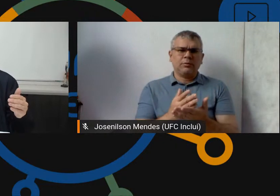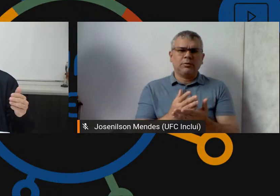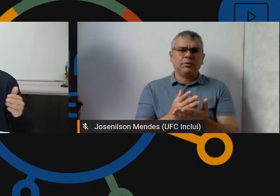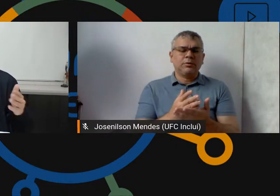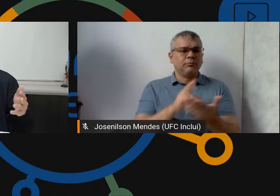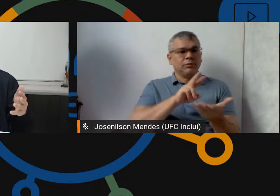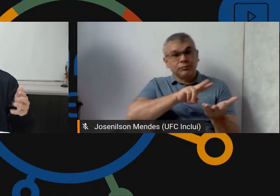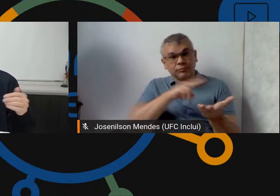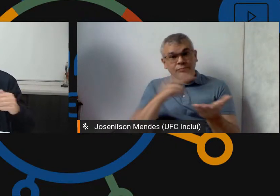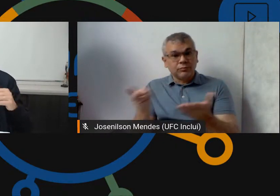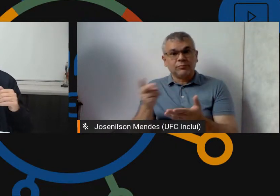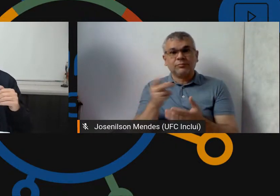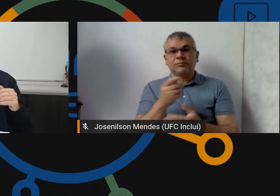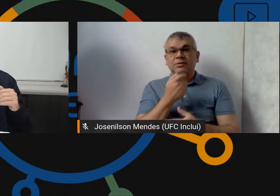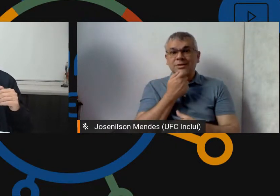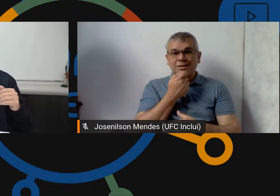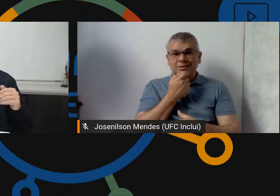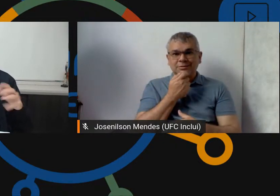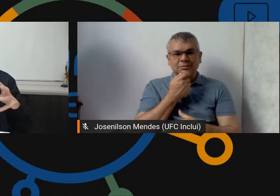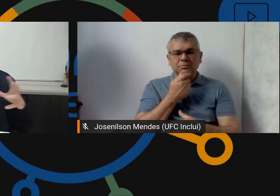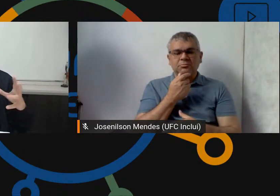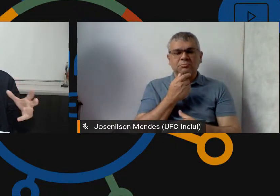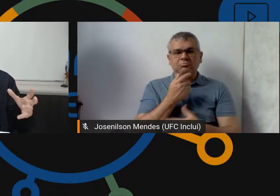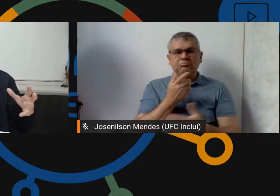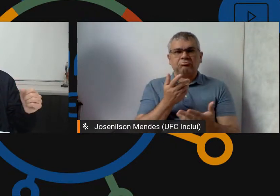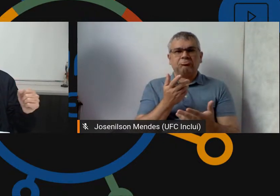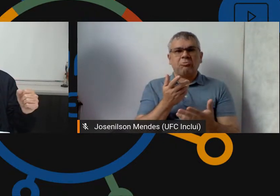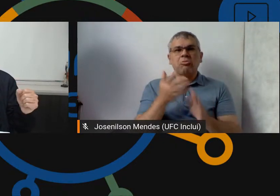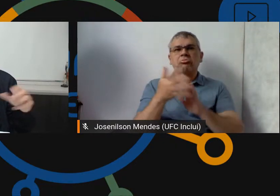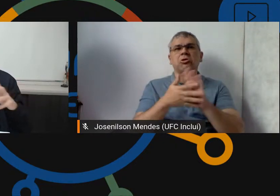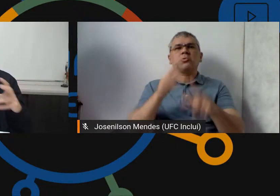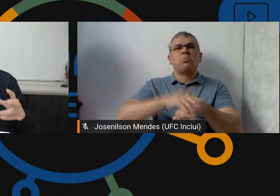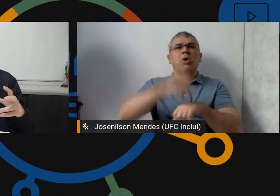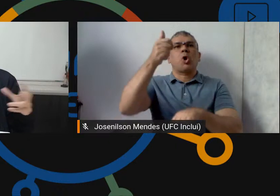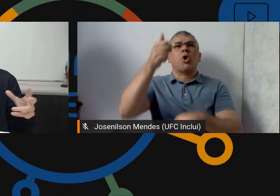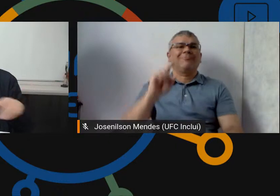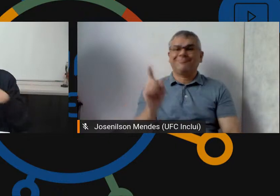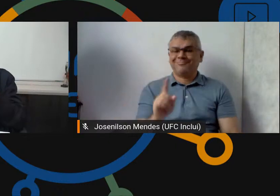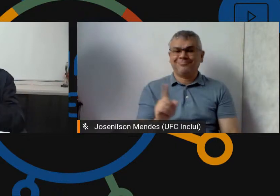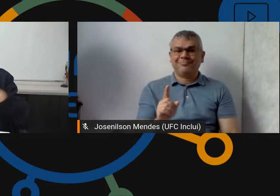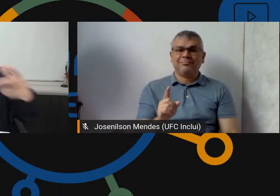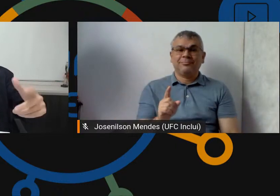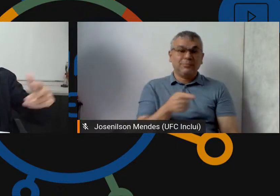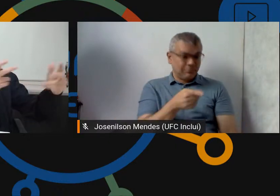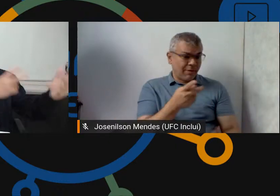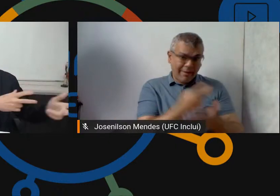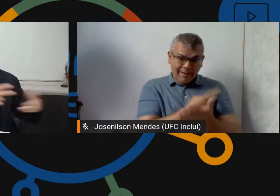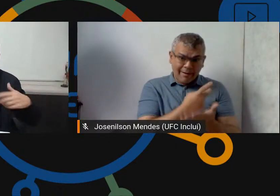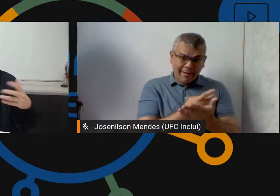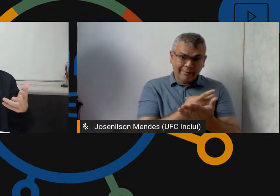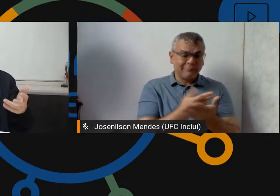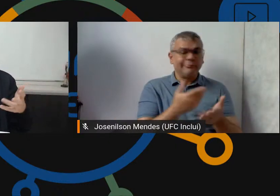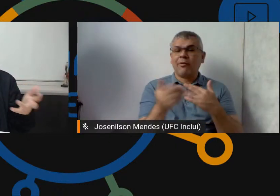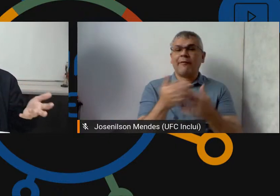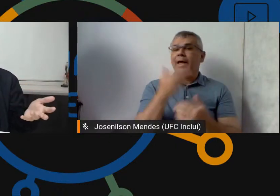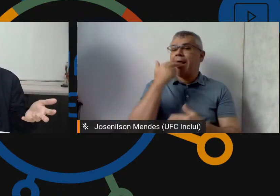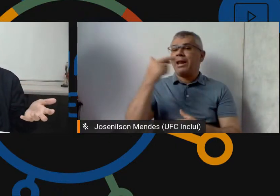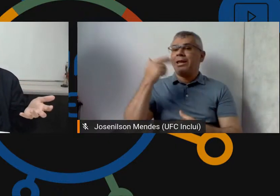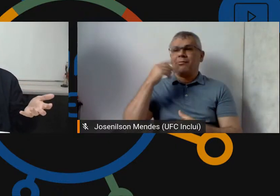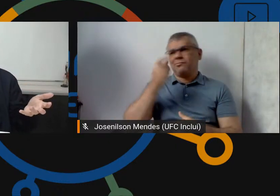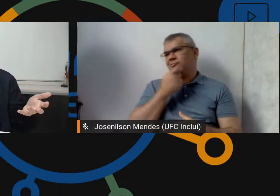não torna o texto melhor. Tá? Não adianta. Né? Então, se está errado em inglês, em russo, em alemão, no